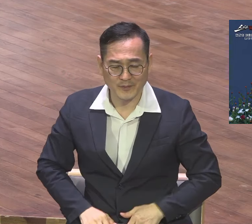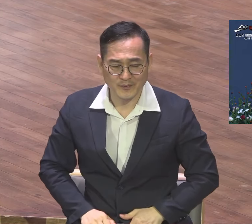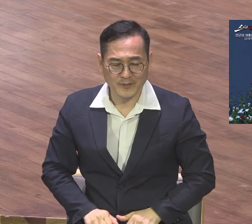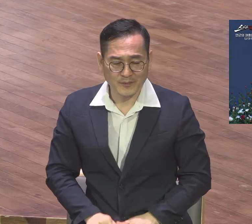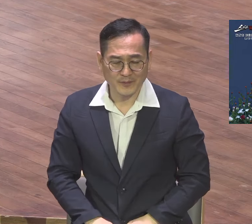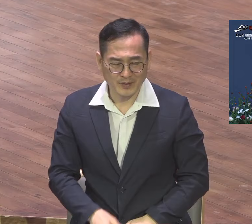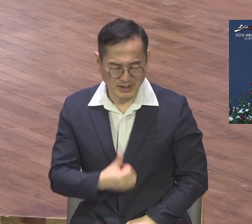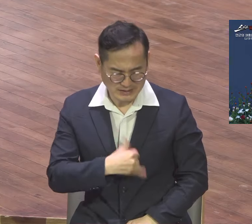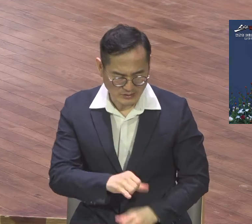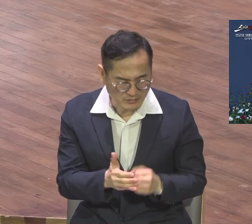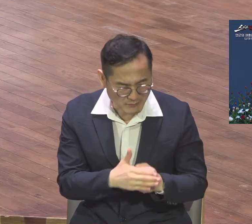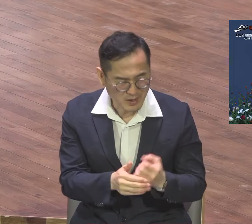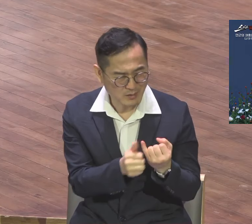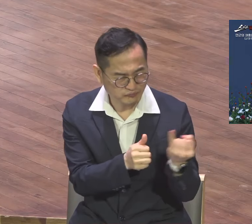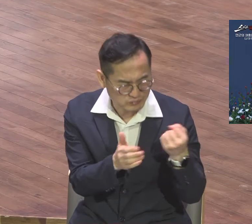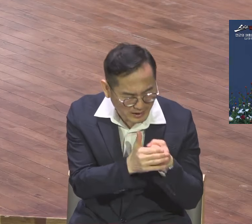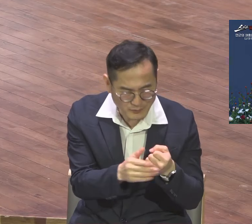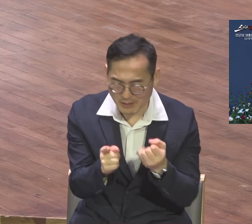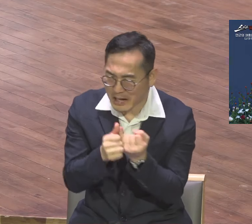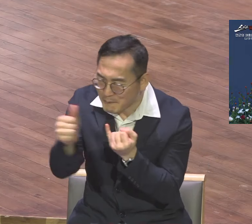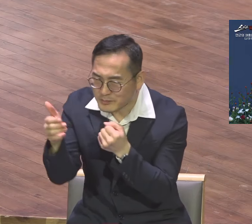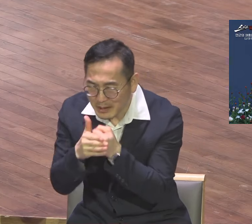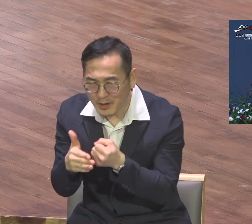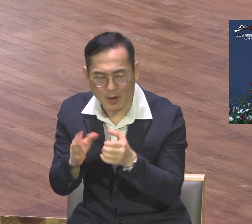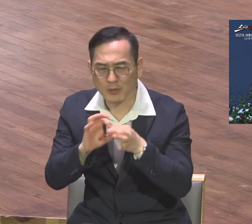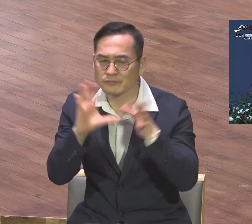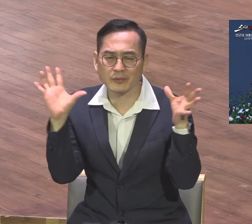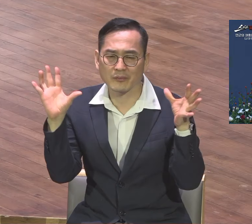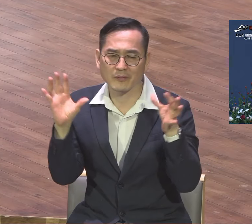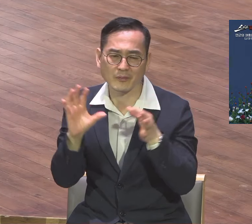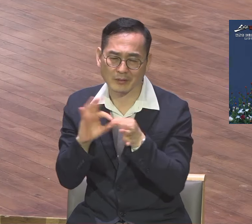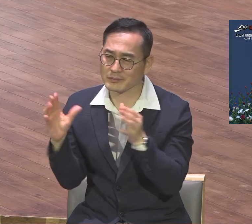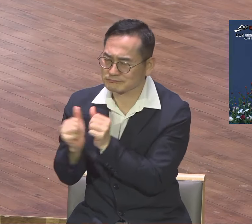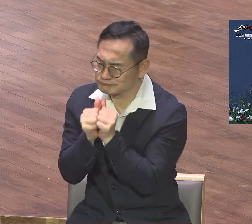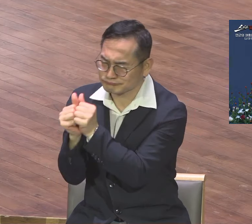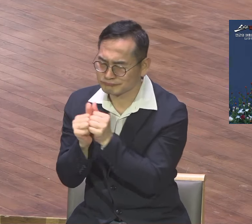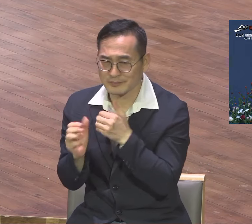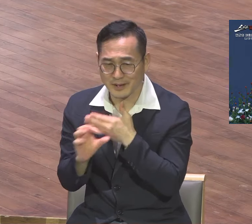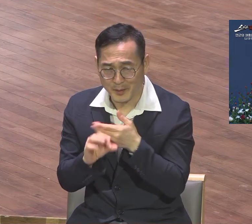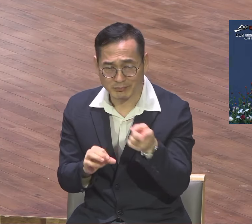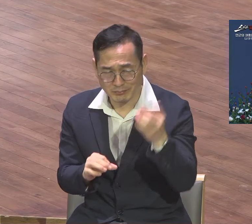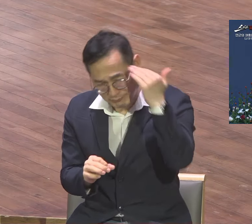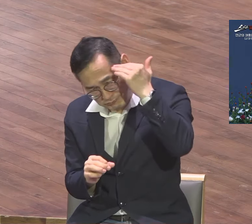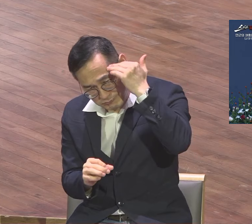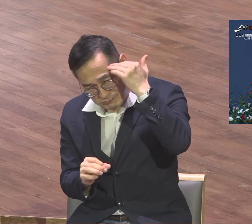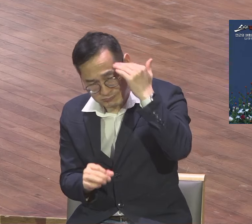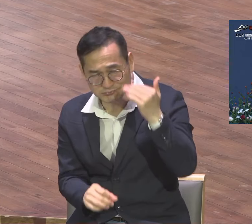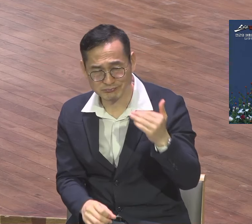아들, 자식 때문에, 누구 때문에 상관이 없어요. 상관. 영향 안 받아요.